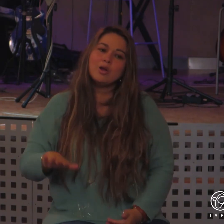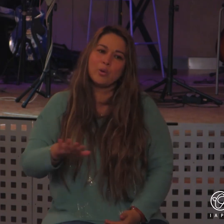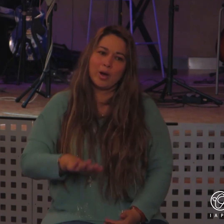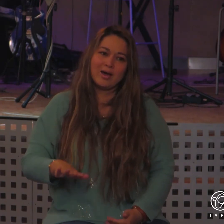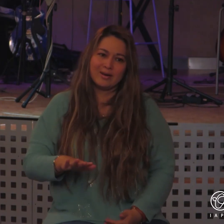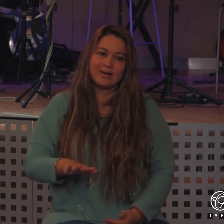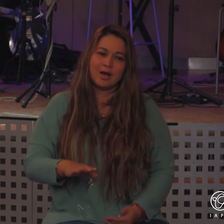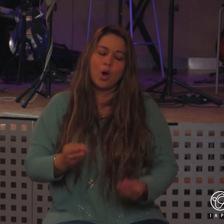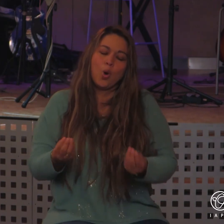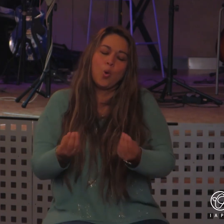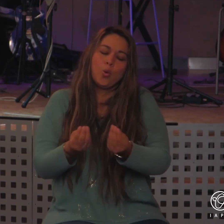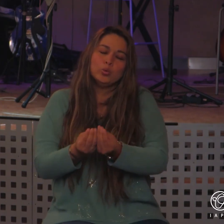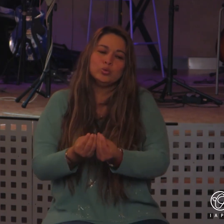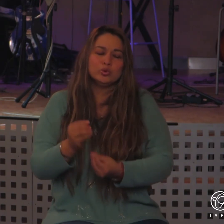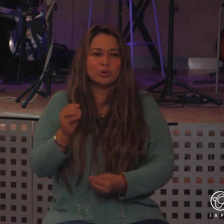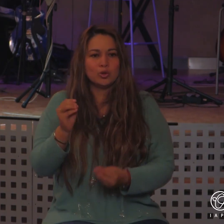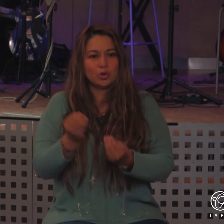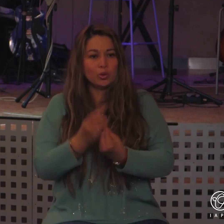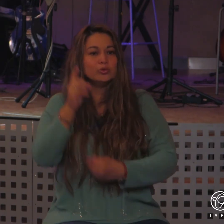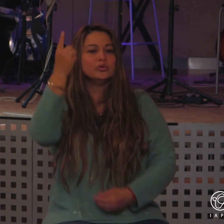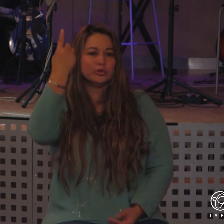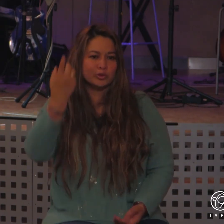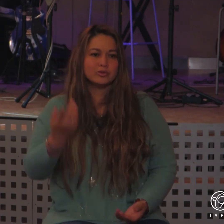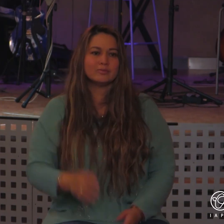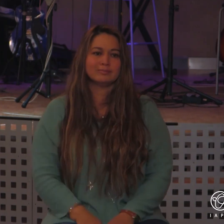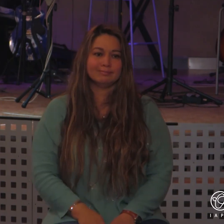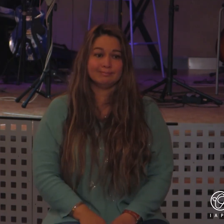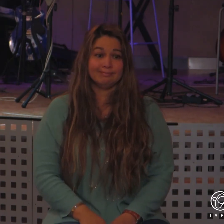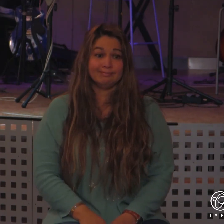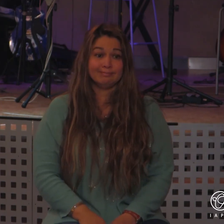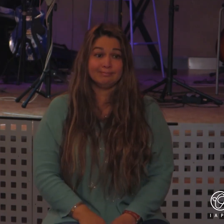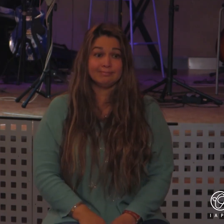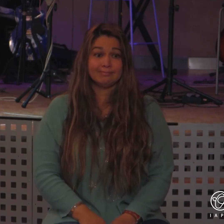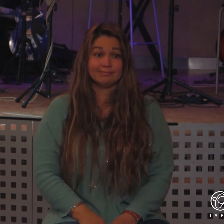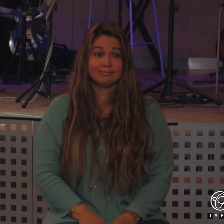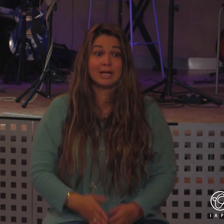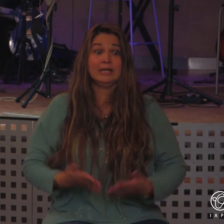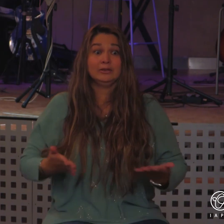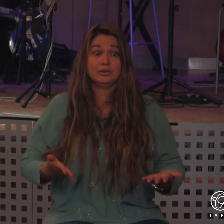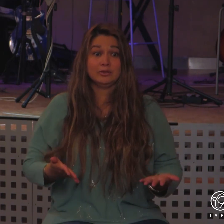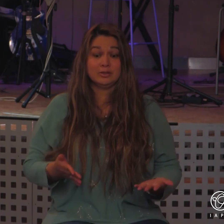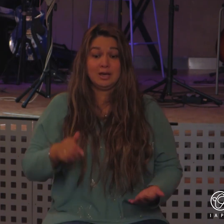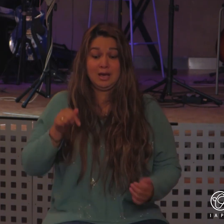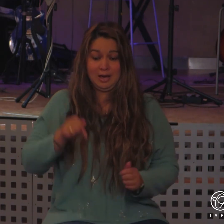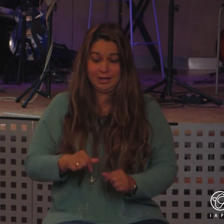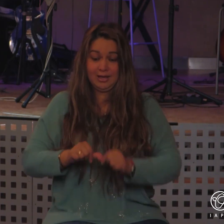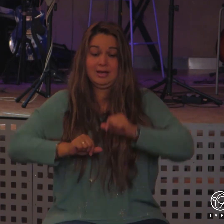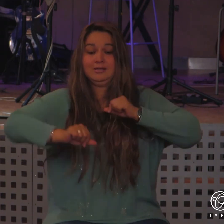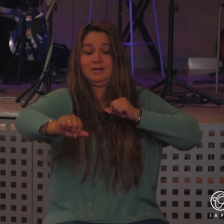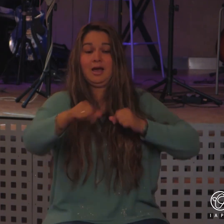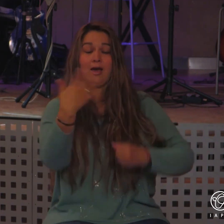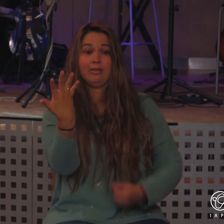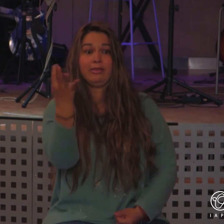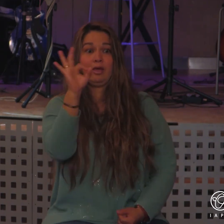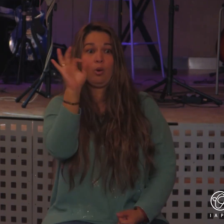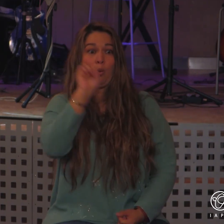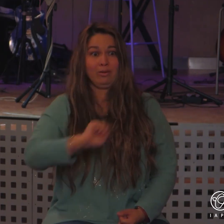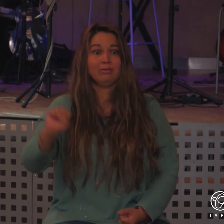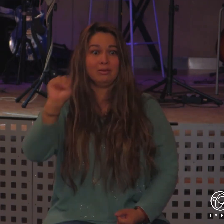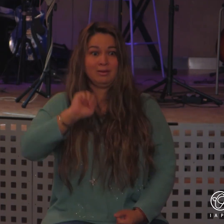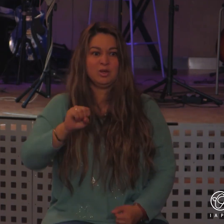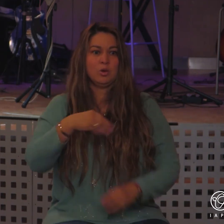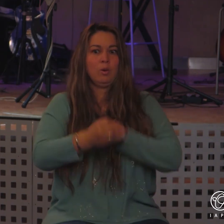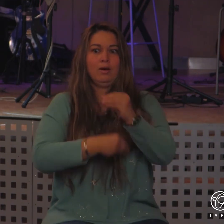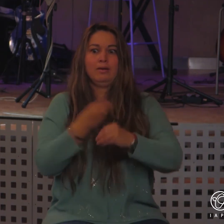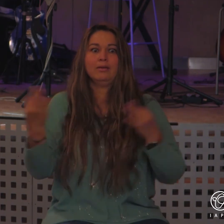ahí a reunirnos, a Mizpa. ¿Qué vamos a hacer durante estos próximos 50 años? Ya te los digo